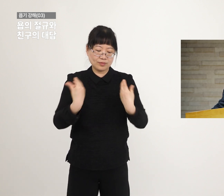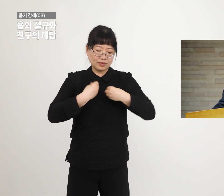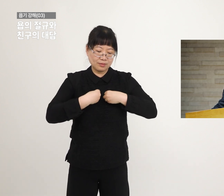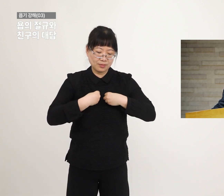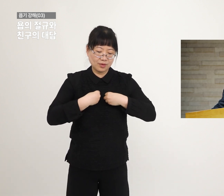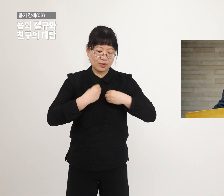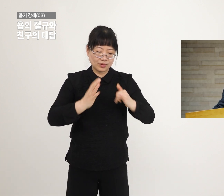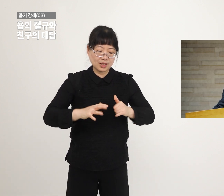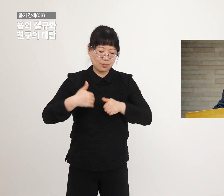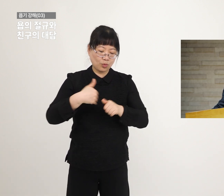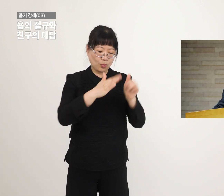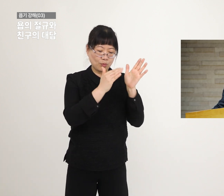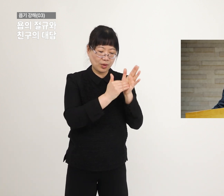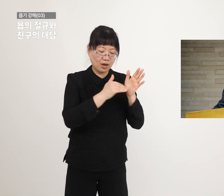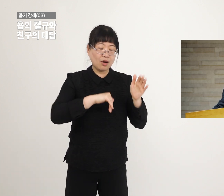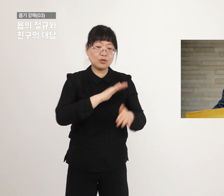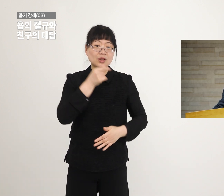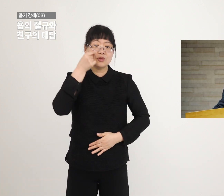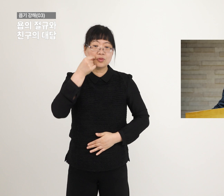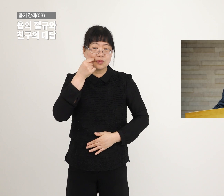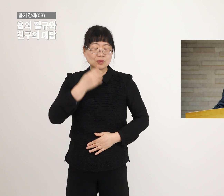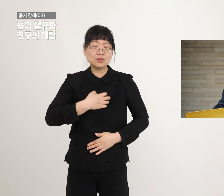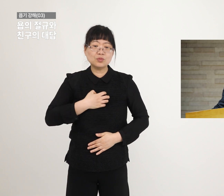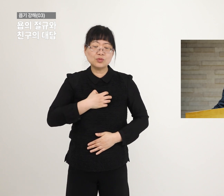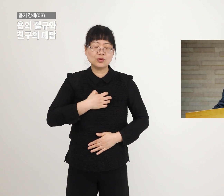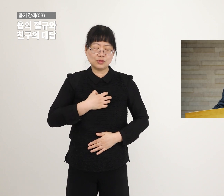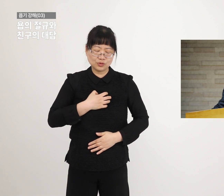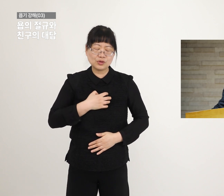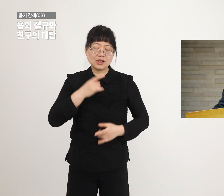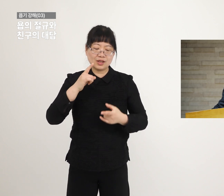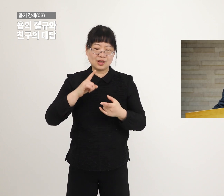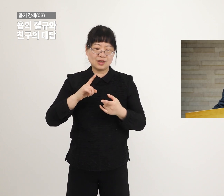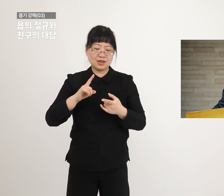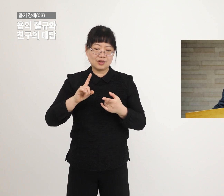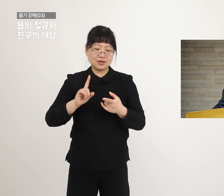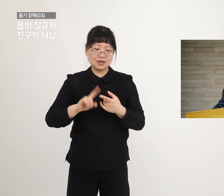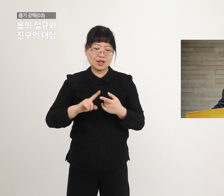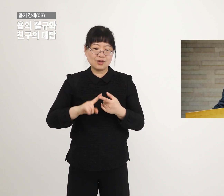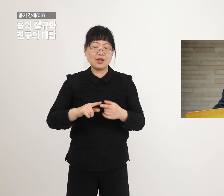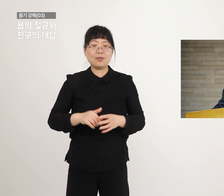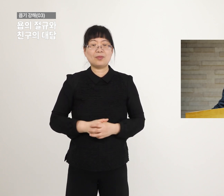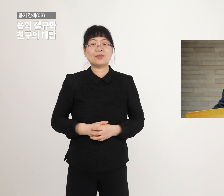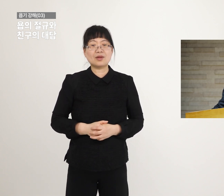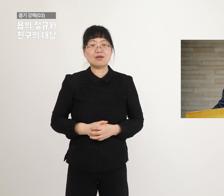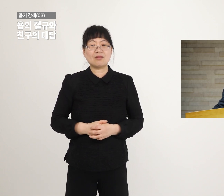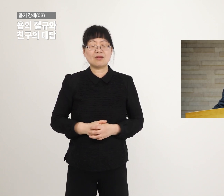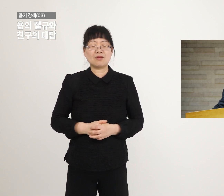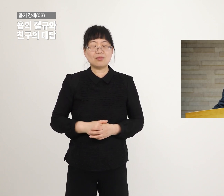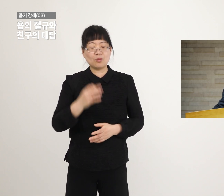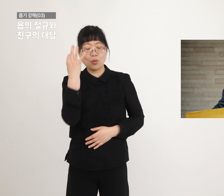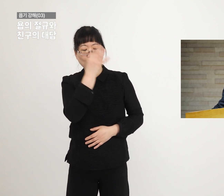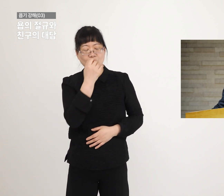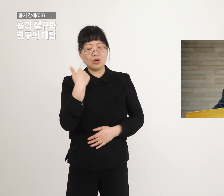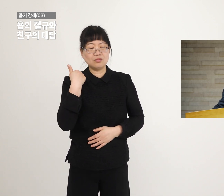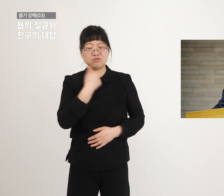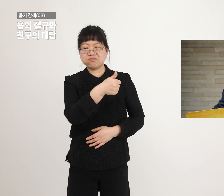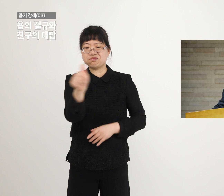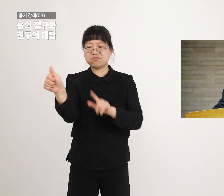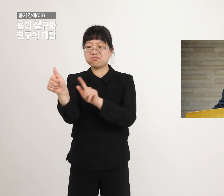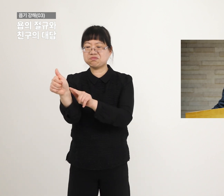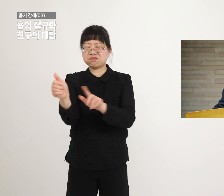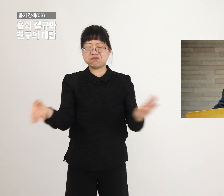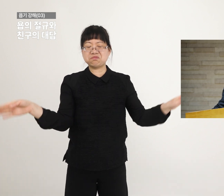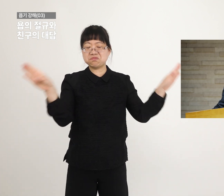않습니까? 그러니까 우리의 눈물과 우리의 슬픔을 돌아앉아 문을 꽝 닫고 들어가시는 분이 아니에요. 나